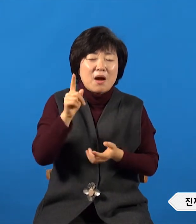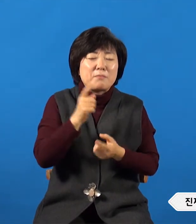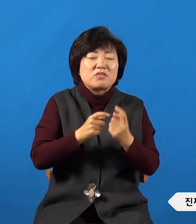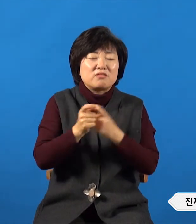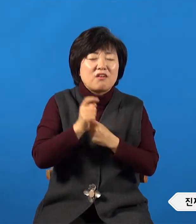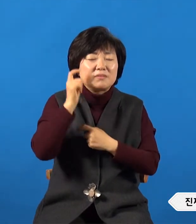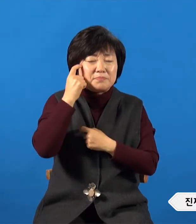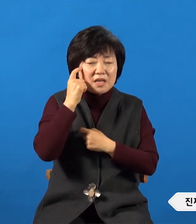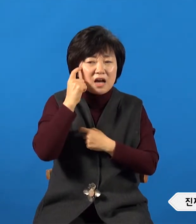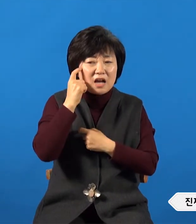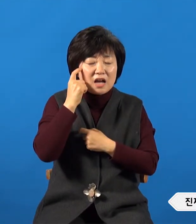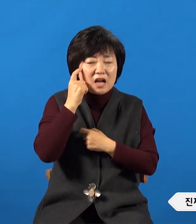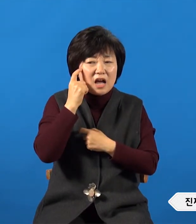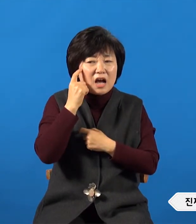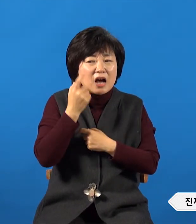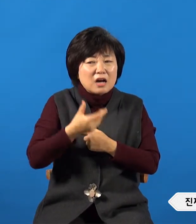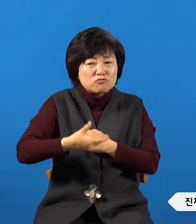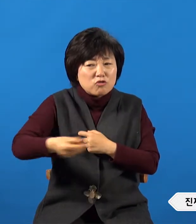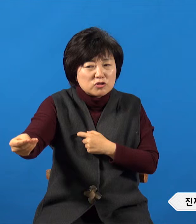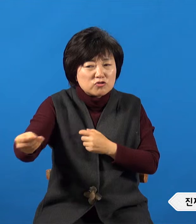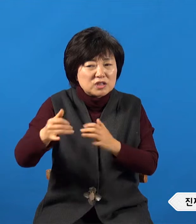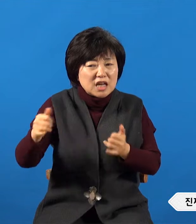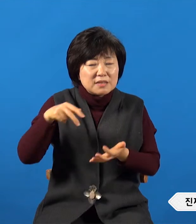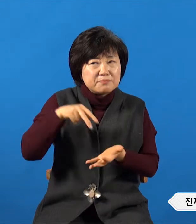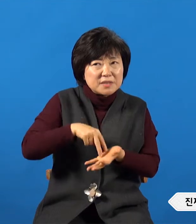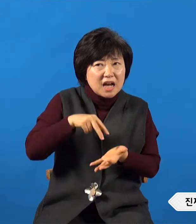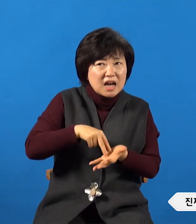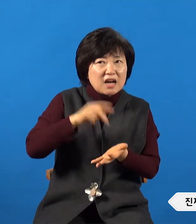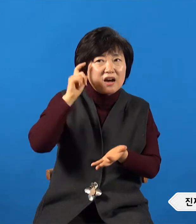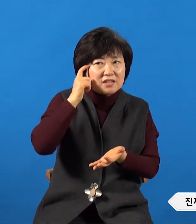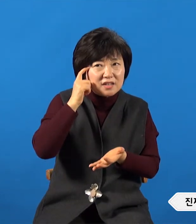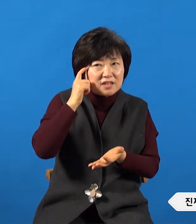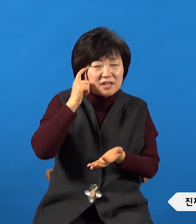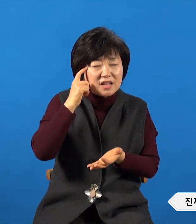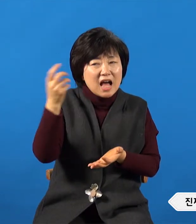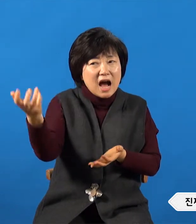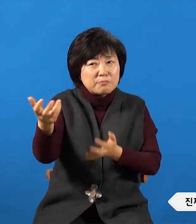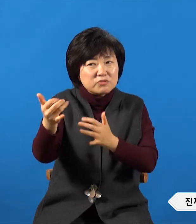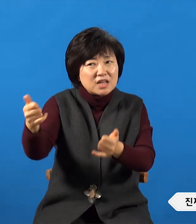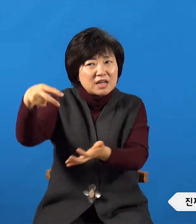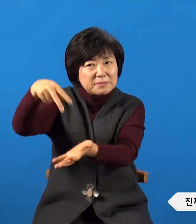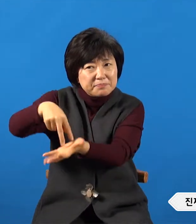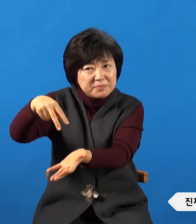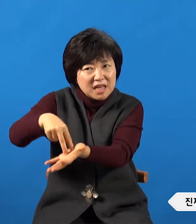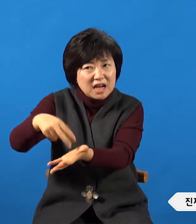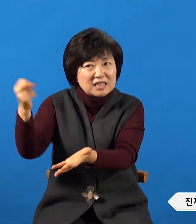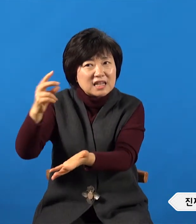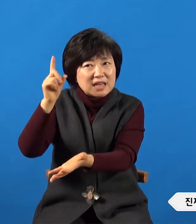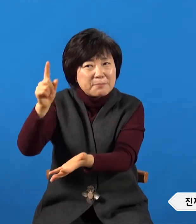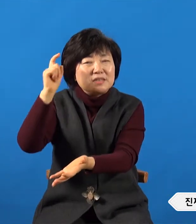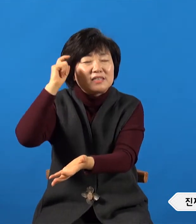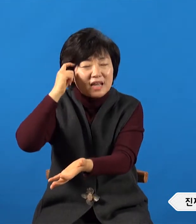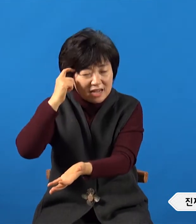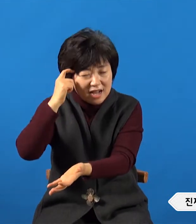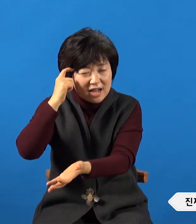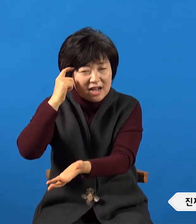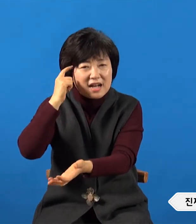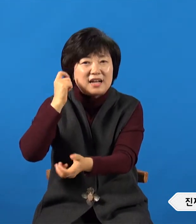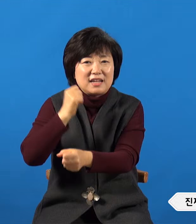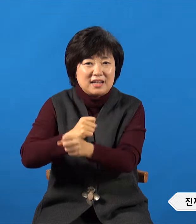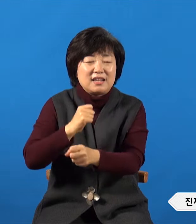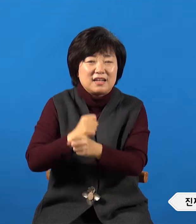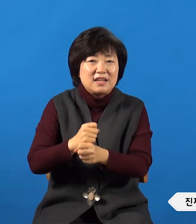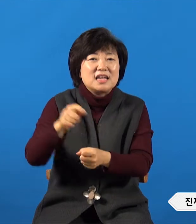봅니다. 아니, 구워준 자 입장에서 한 번 더 생각해 봅니다. 아픈 사람의 입장에서 한 번 더